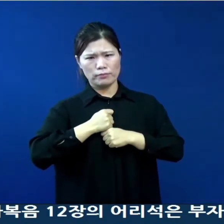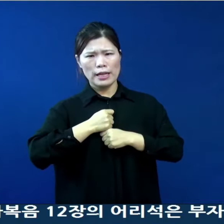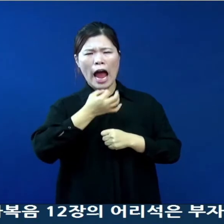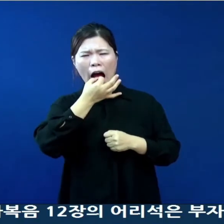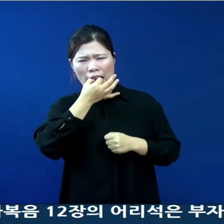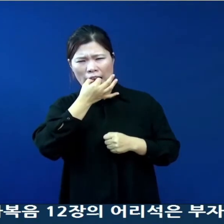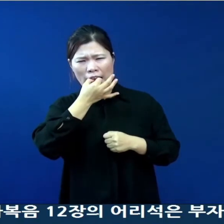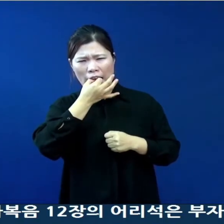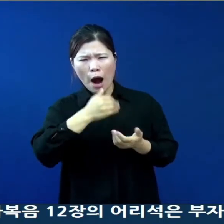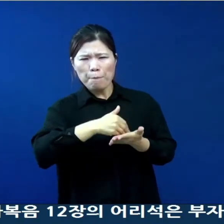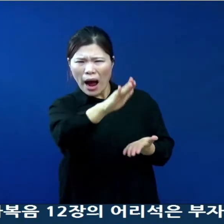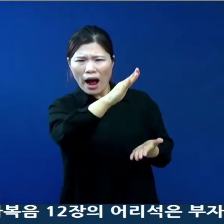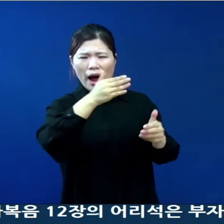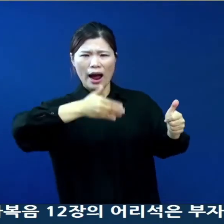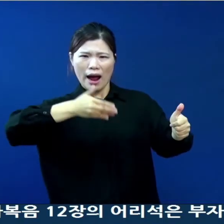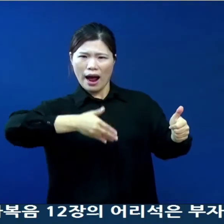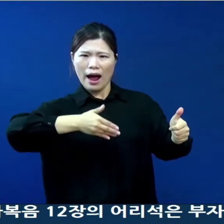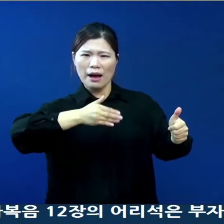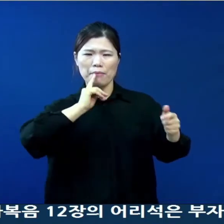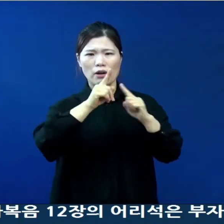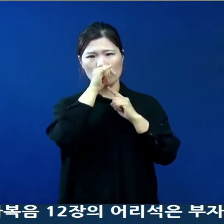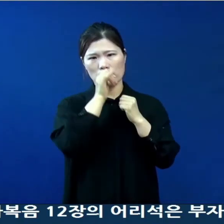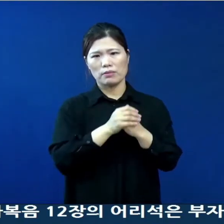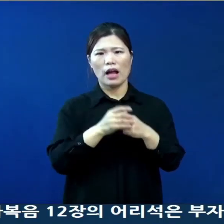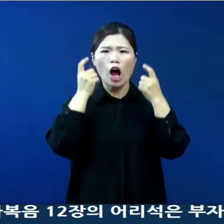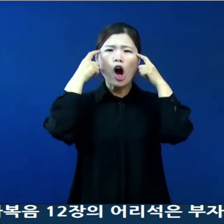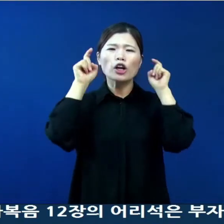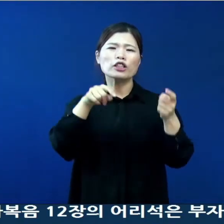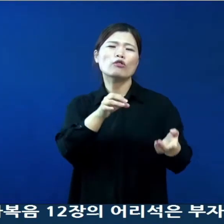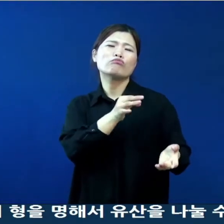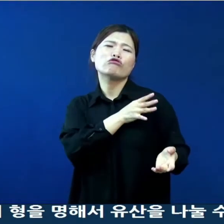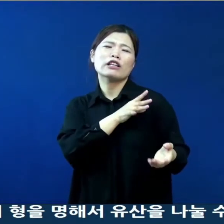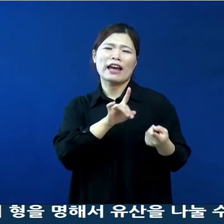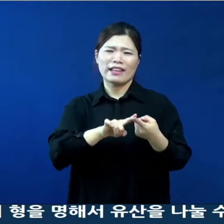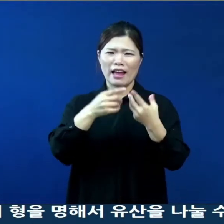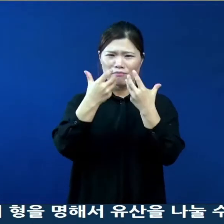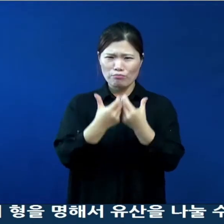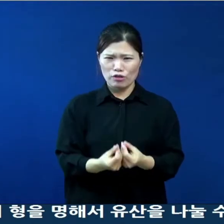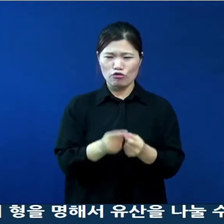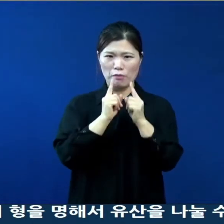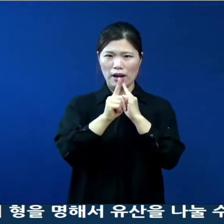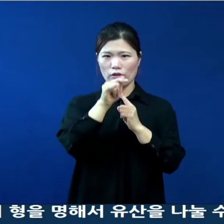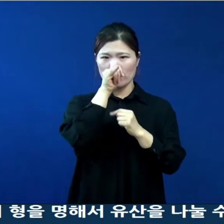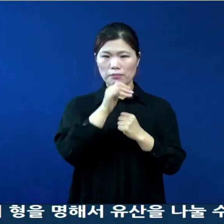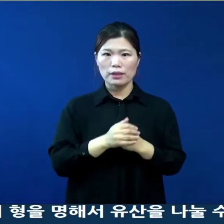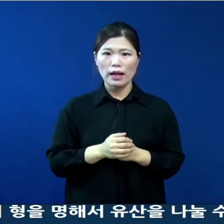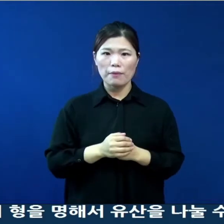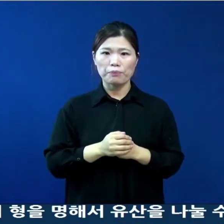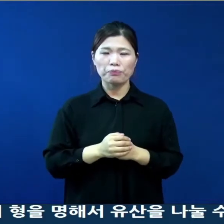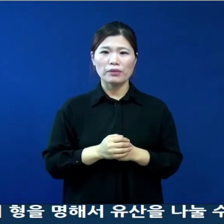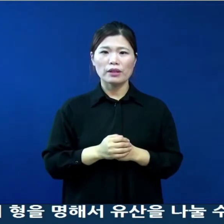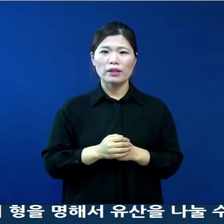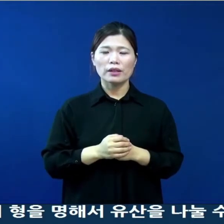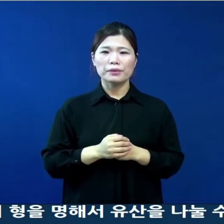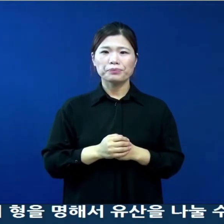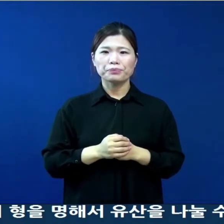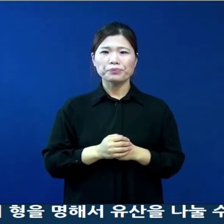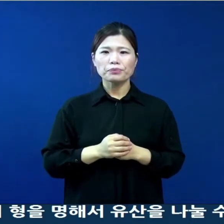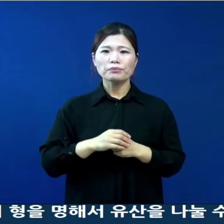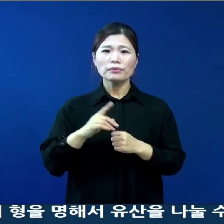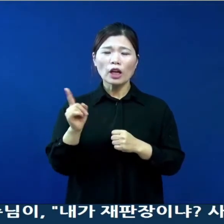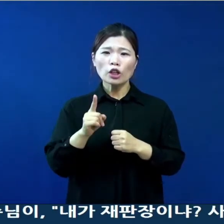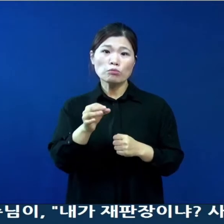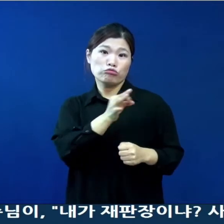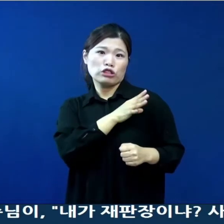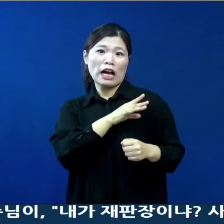이렇게 말씀하시면서 어리석은 부자 이유를, 우리가 잘 아는 비유를 말씀하시죠. 어느 한 부자가 계획을 철저히